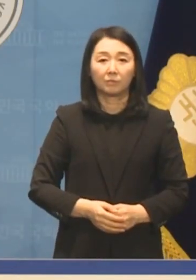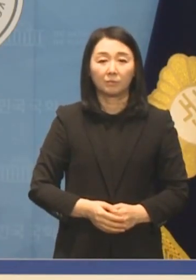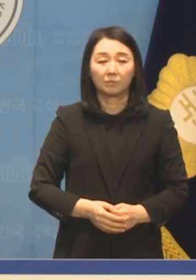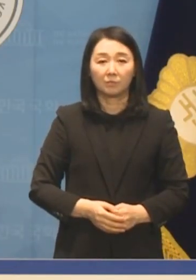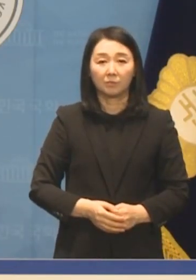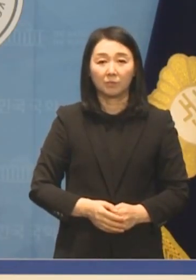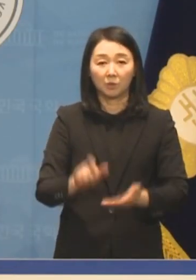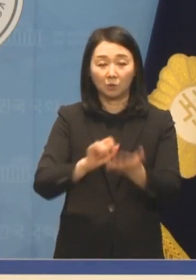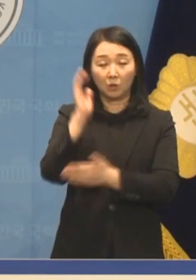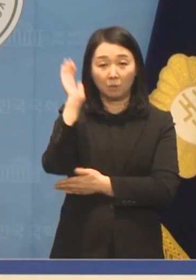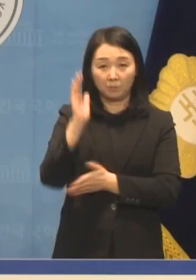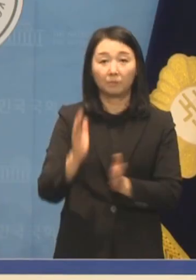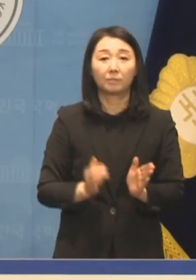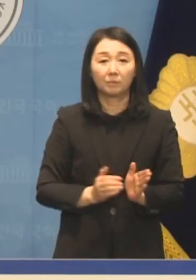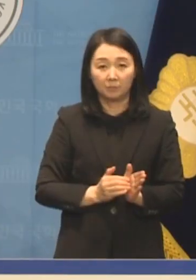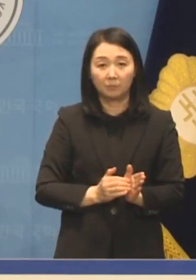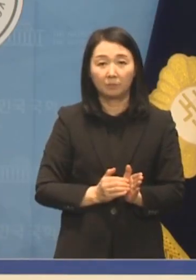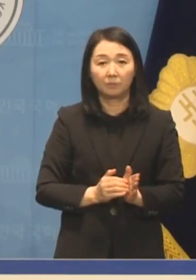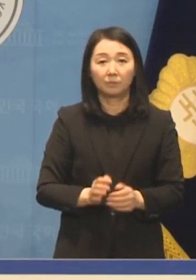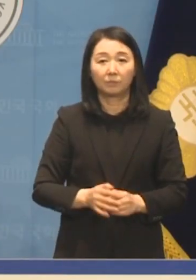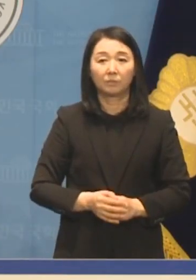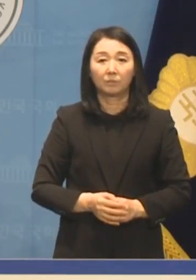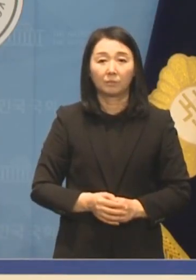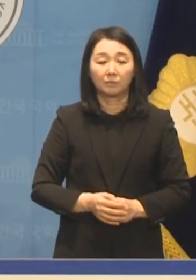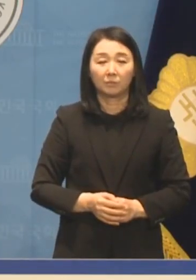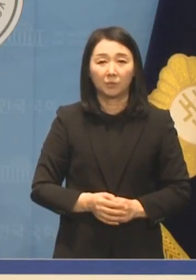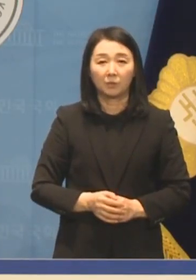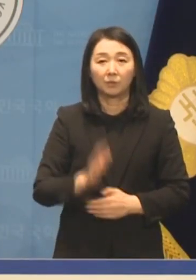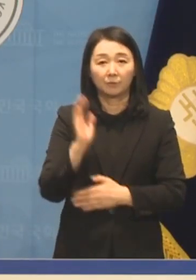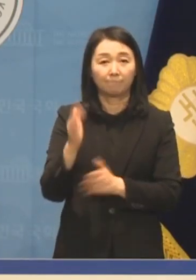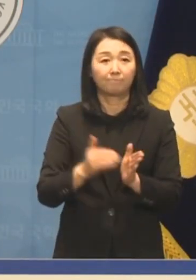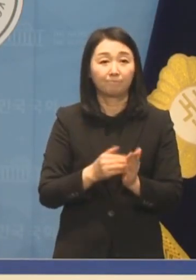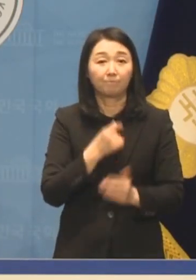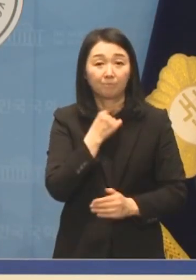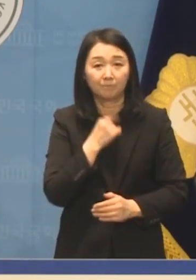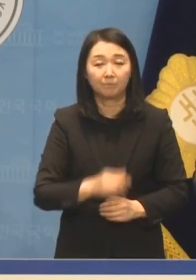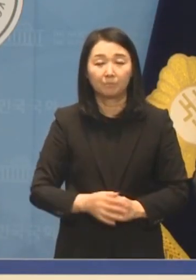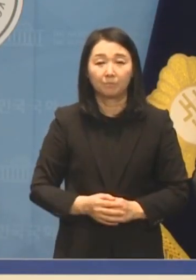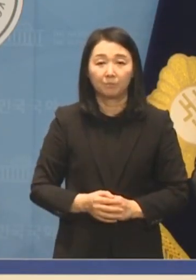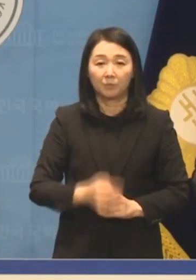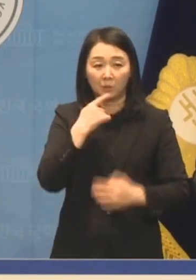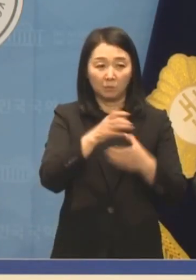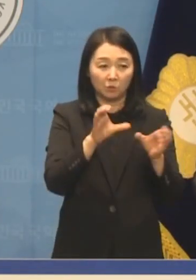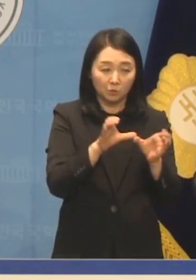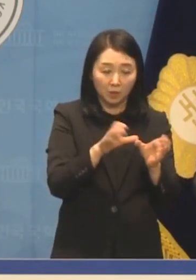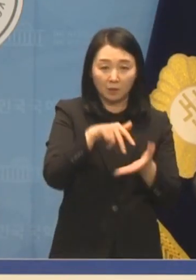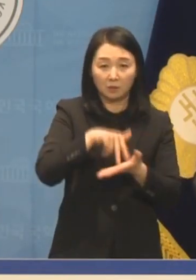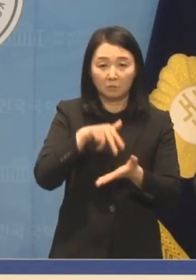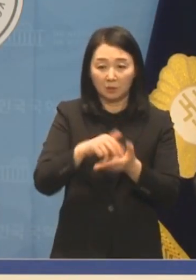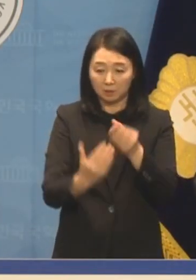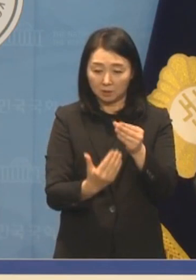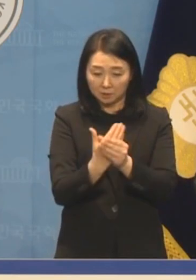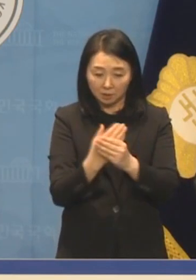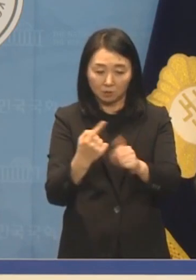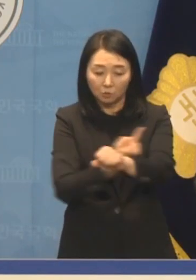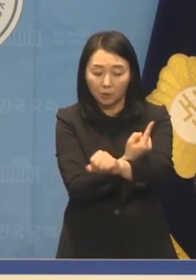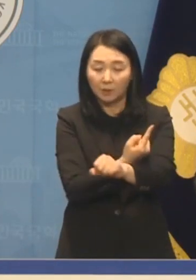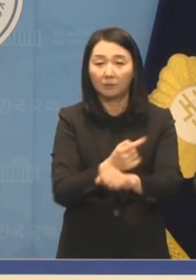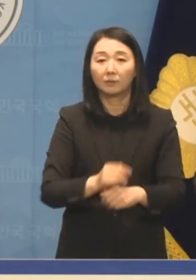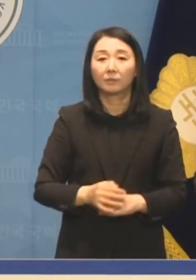이렇게 회견문 낭독까지 하고 기자회견을 마치고자 합니다. 더불어민주당에서는 이 사건